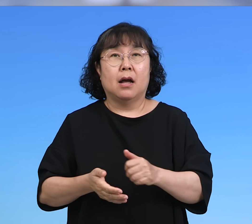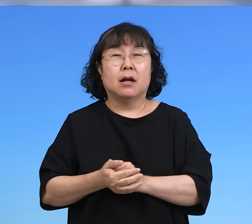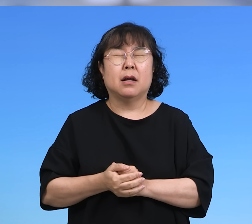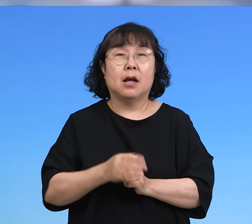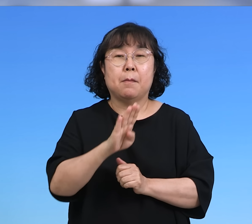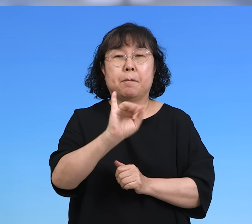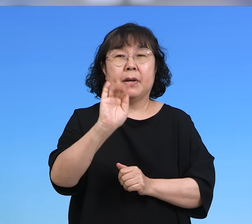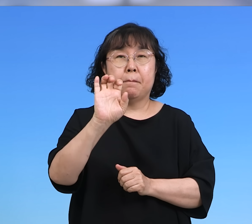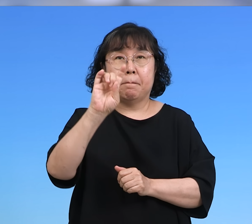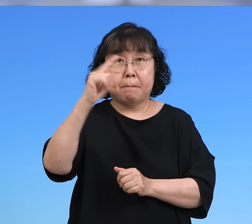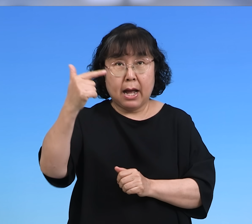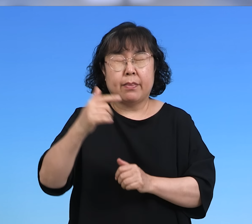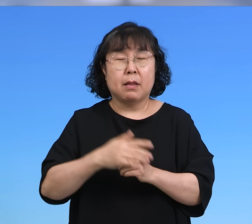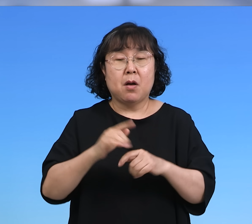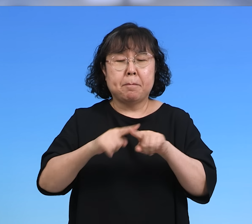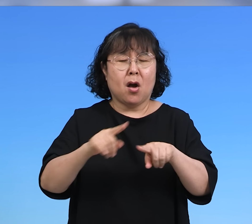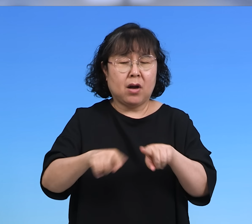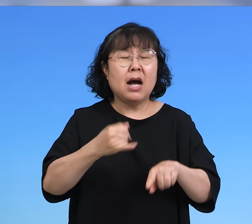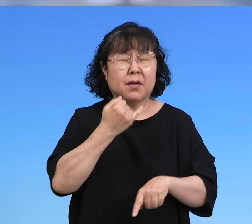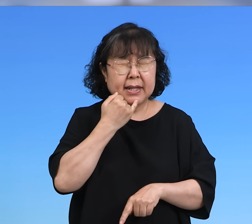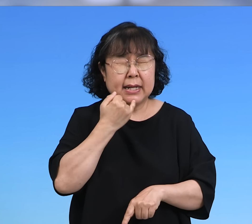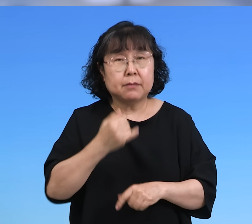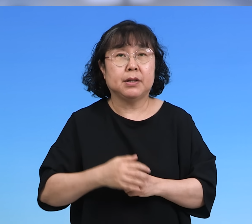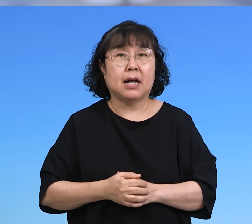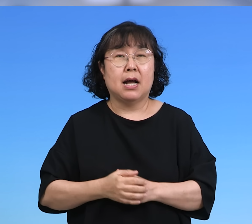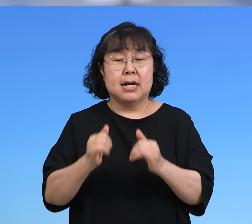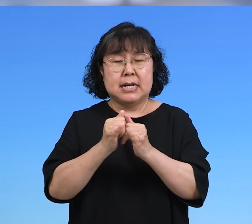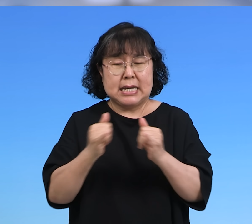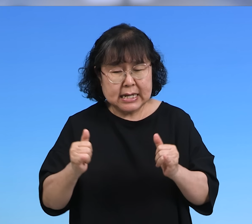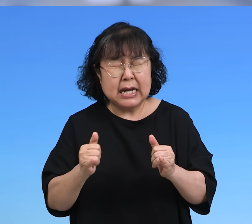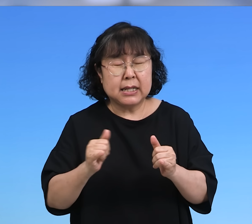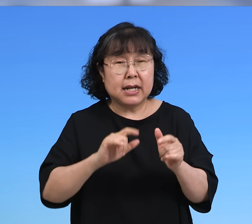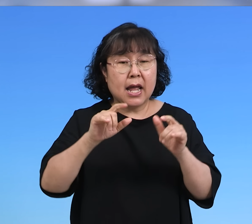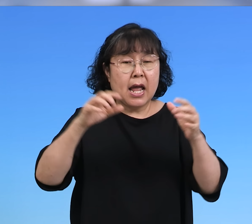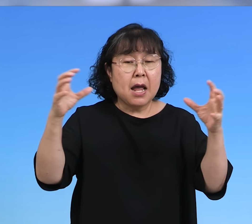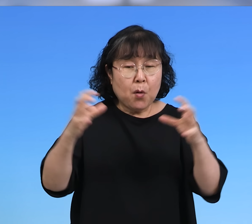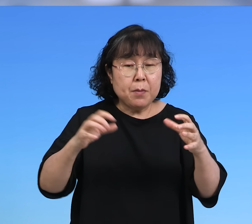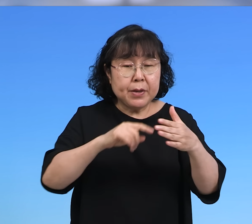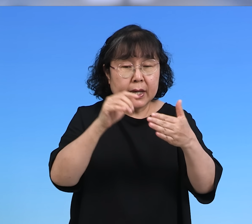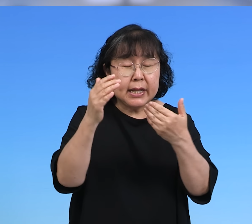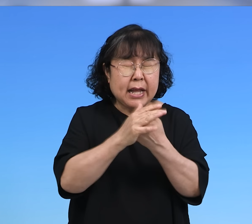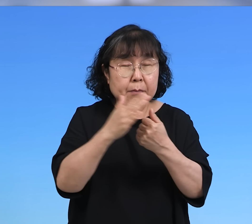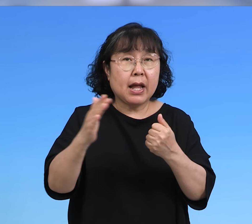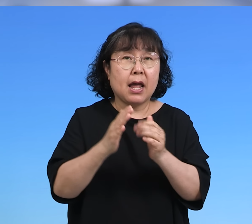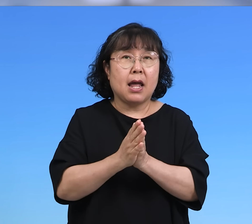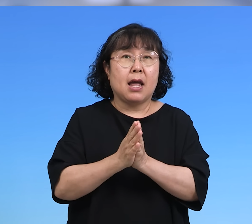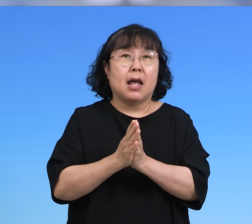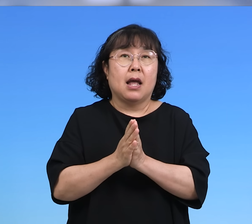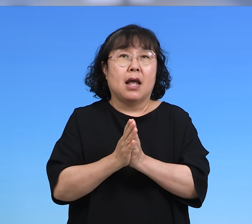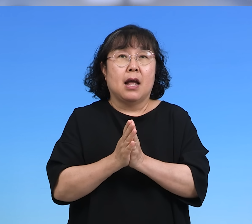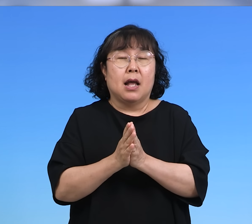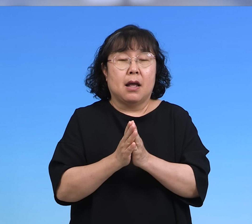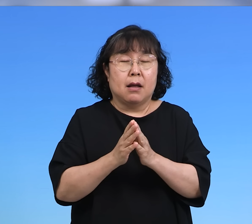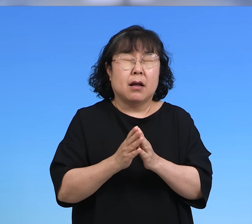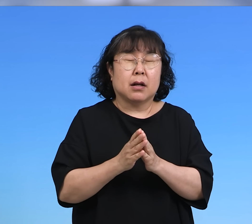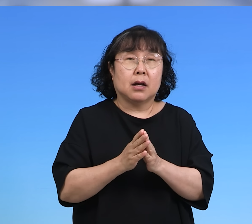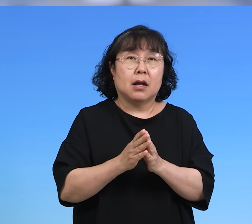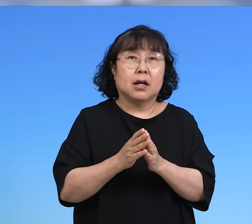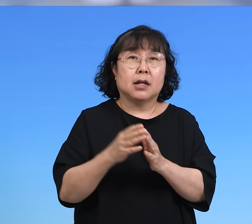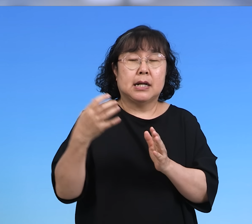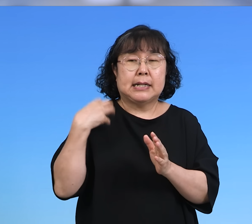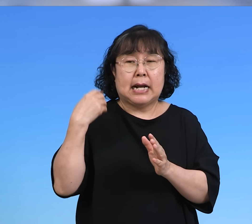주세요. 인간이에요. 교회는 인간들의 모임이에요. 비판받아야 될 게 많습니다. 어떤 담임